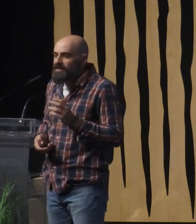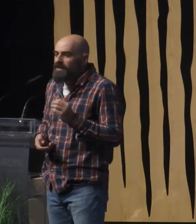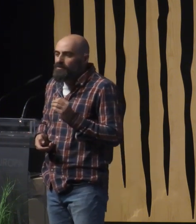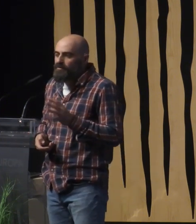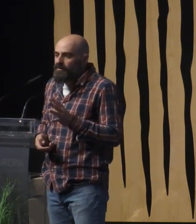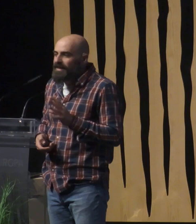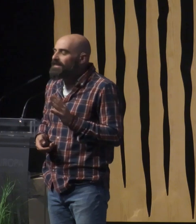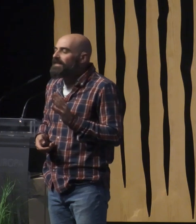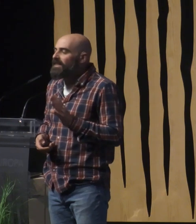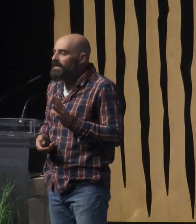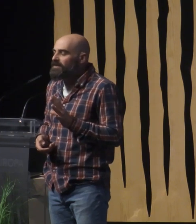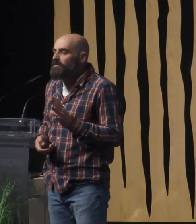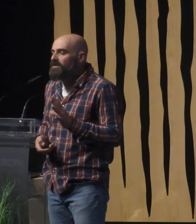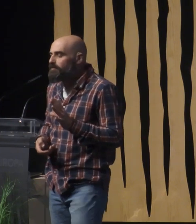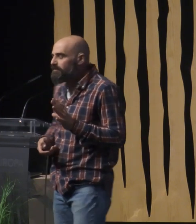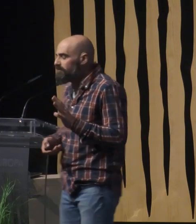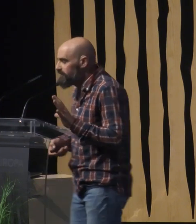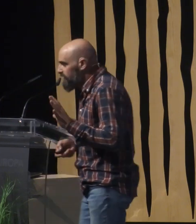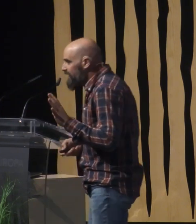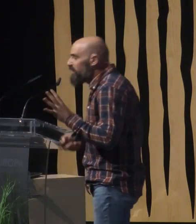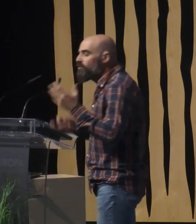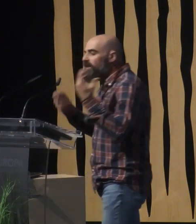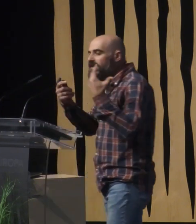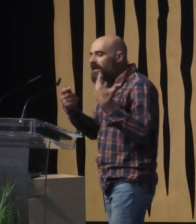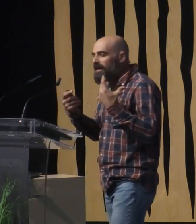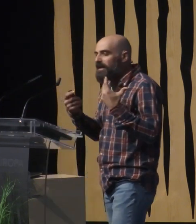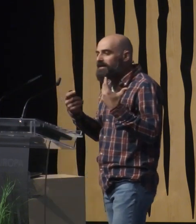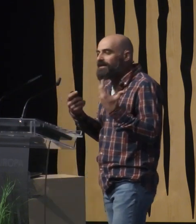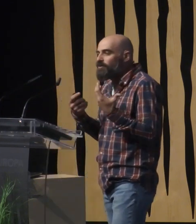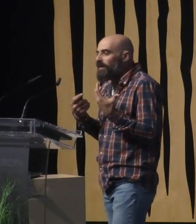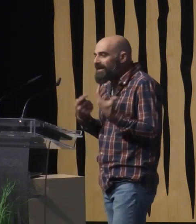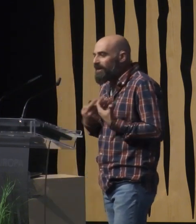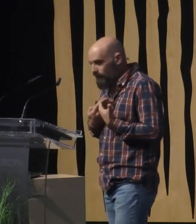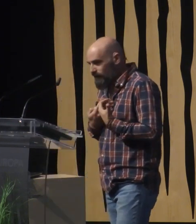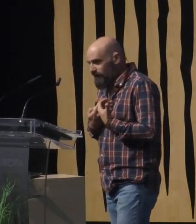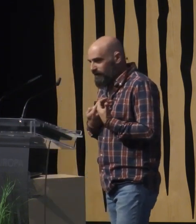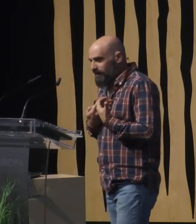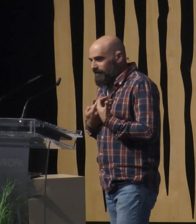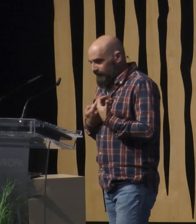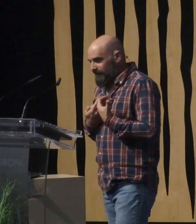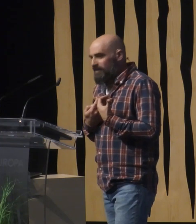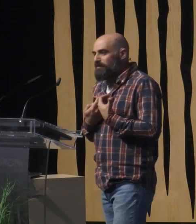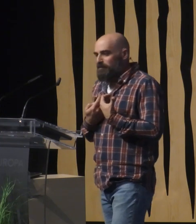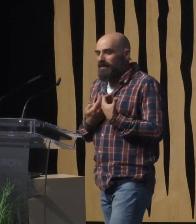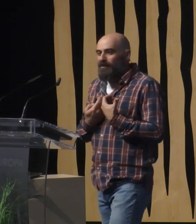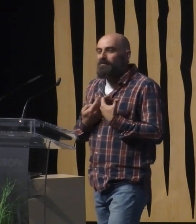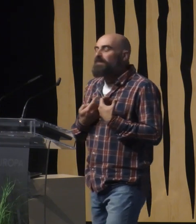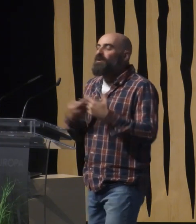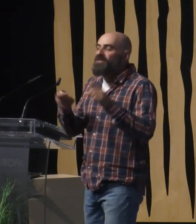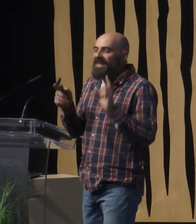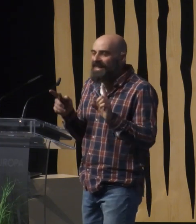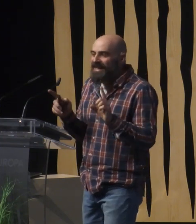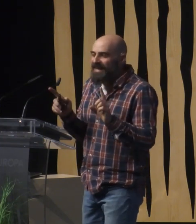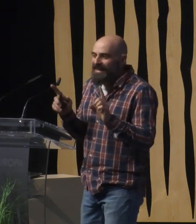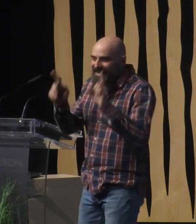ese tufo que es que ni te acercas, que lo ves y dices, ¡puf! Pero consigue, sin hablar, que sientas tú el rechazo. No sé si me explico. Pero